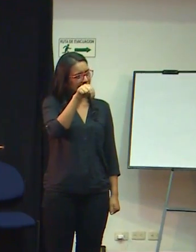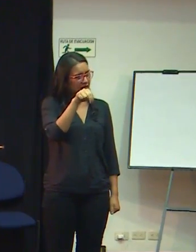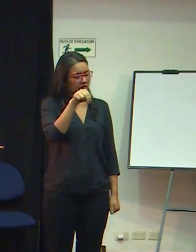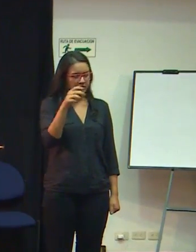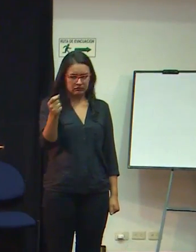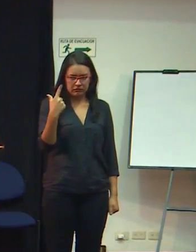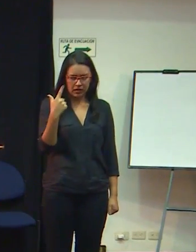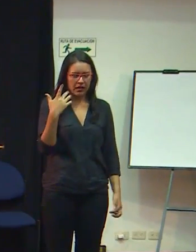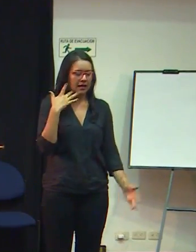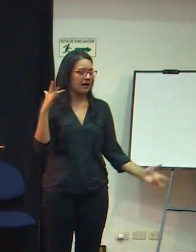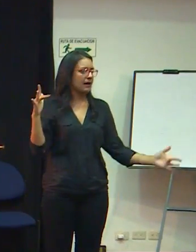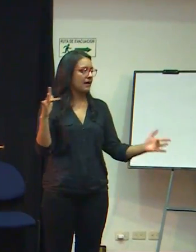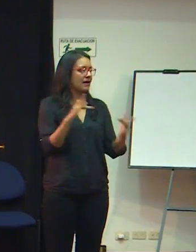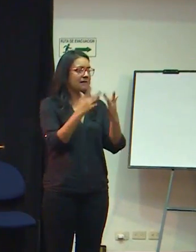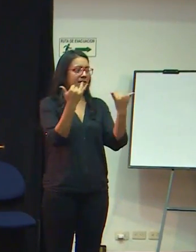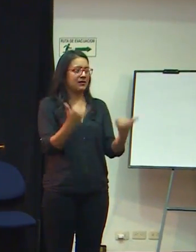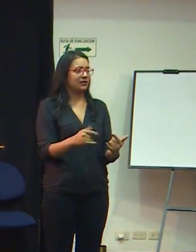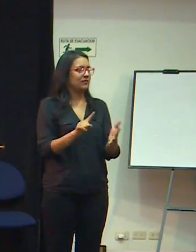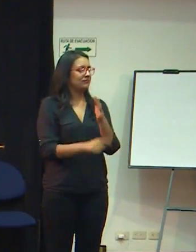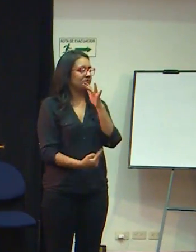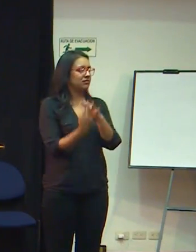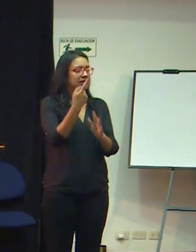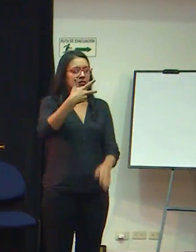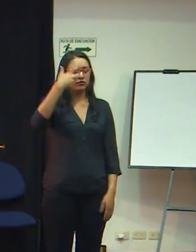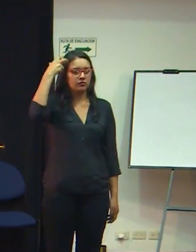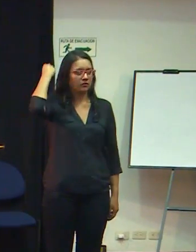es demasiado pertinente para el momento histórico, ¿sí?